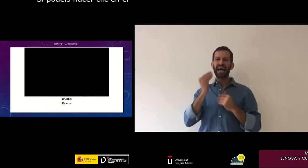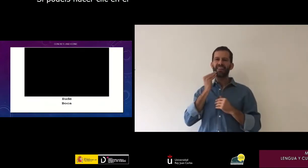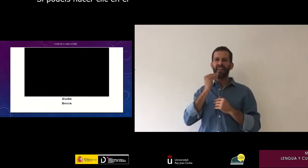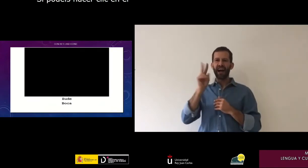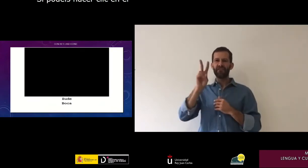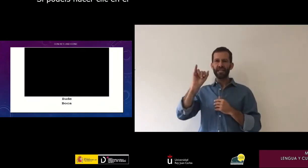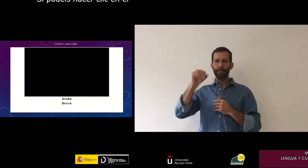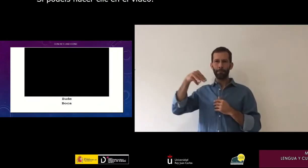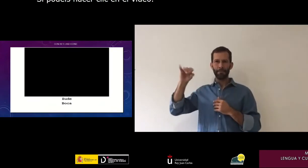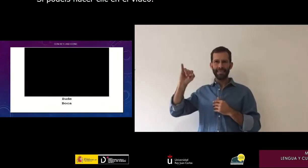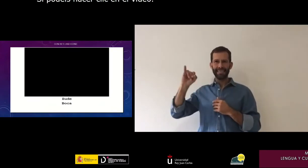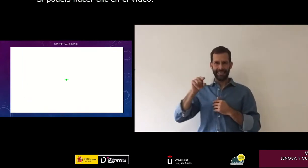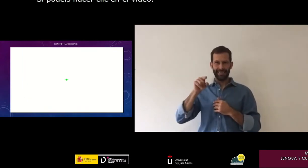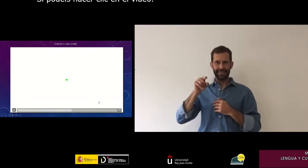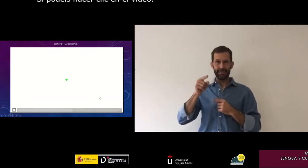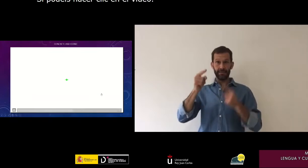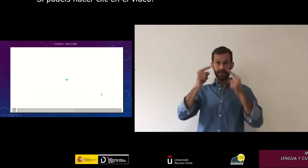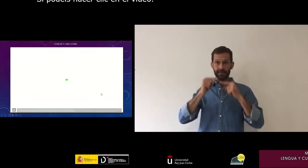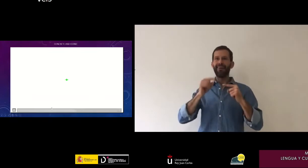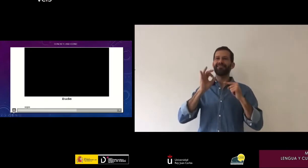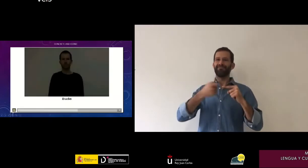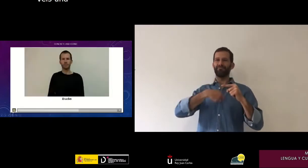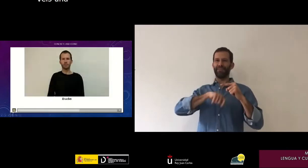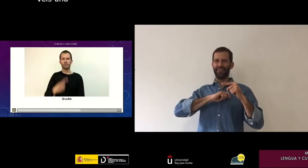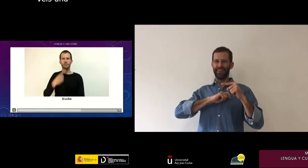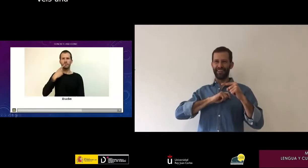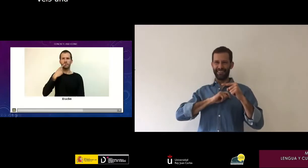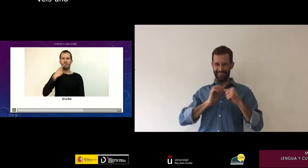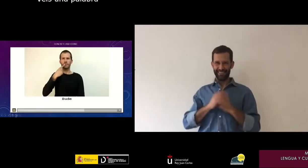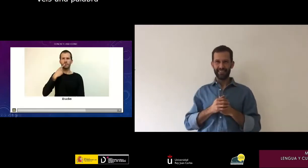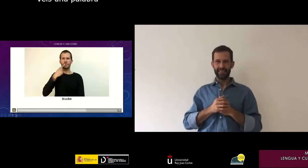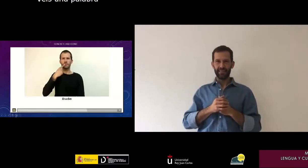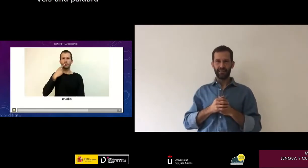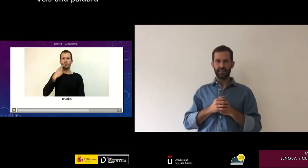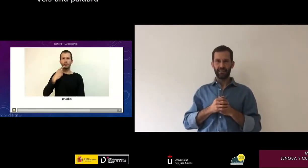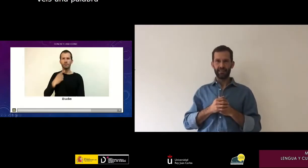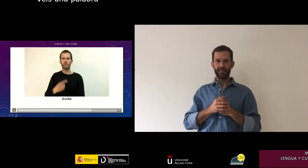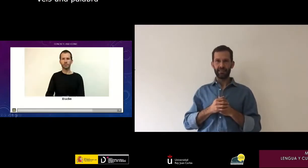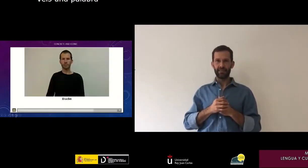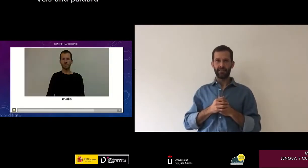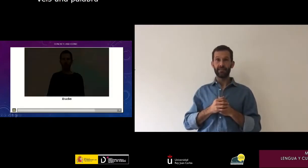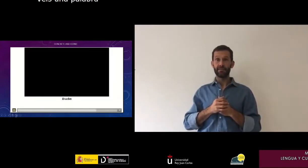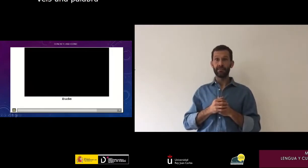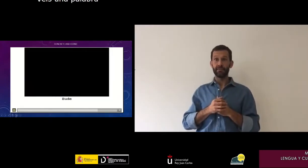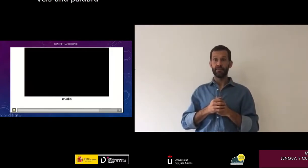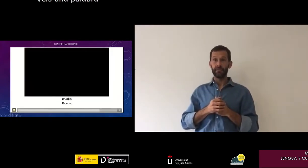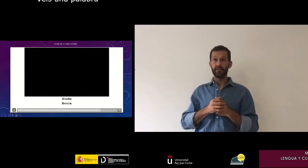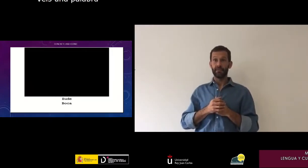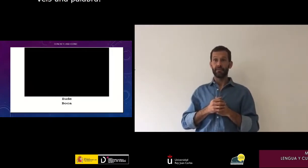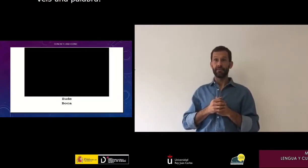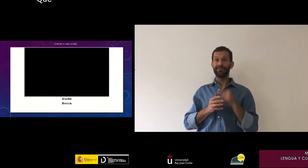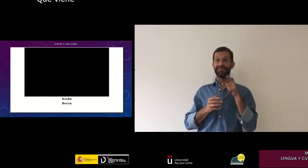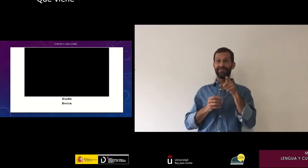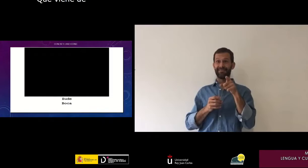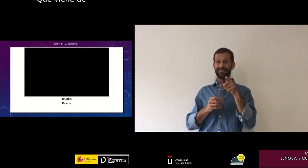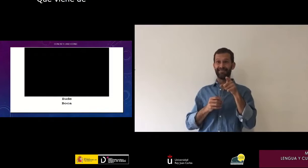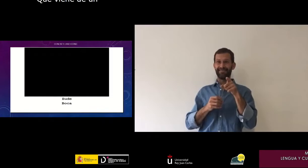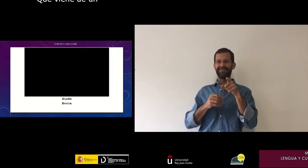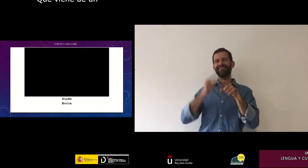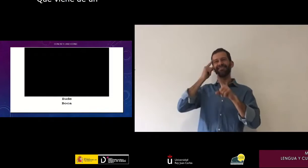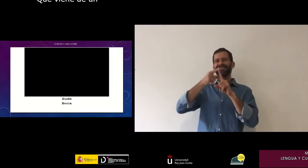Veis una palabra, ZUDE, que viene de un lenguaje artificial, el BIMI que os comentaba antes, y después el signo en lengua de signos española.